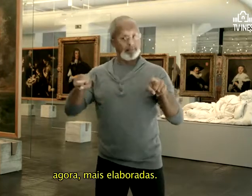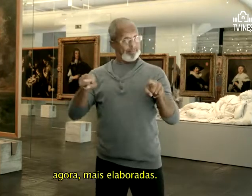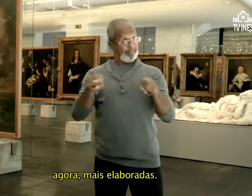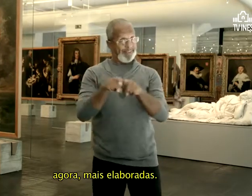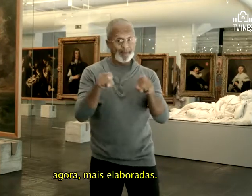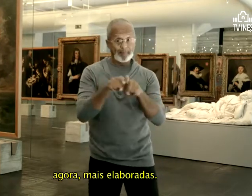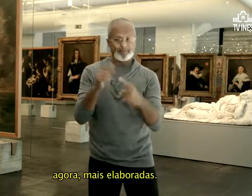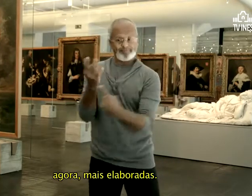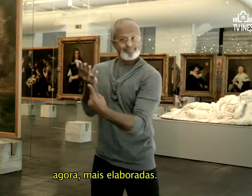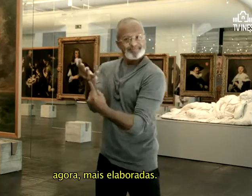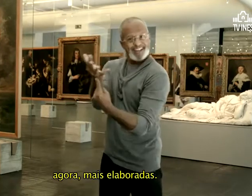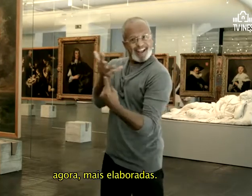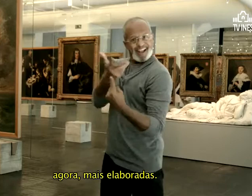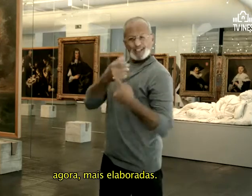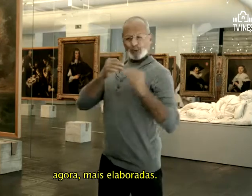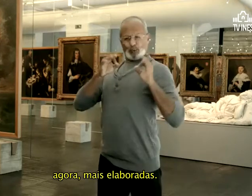agora mais elaboradas.